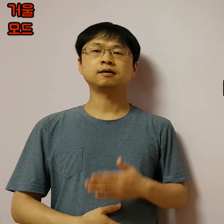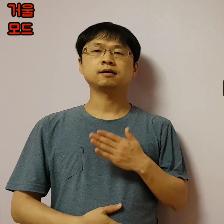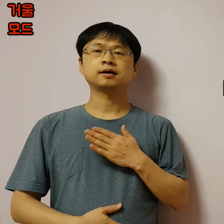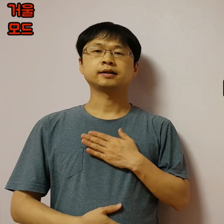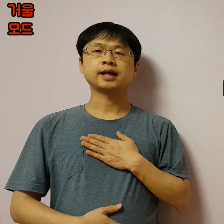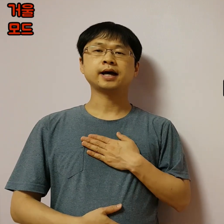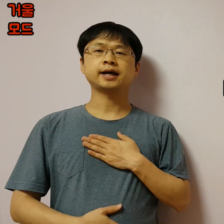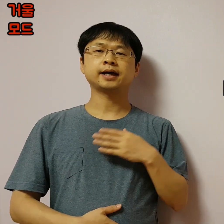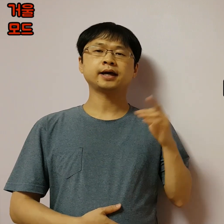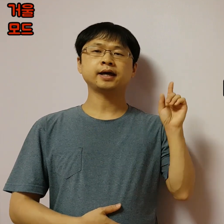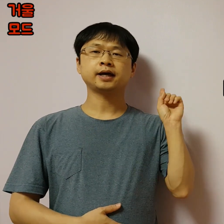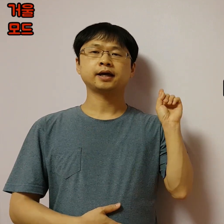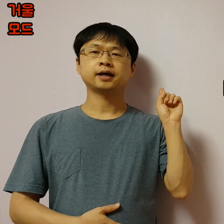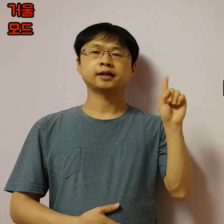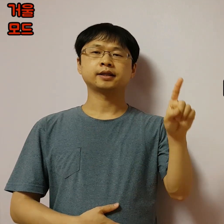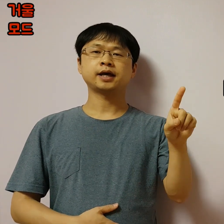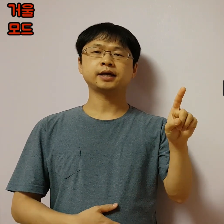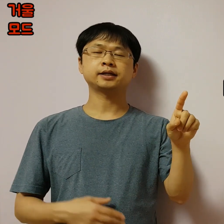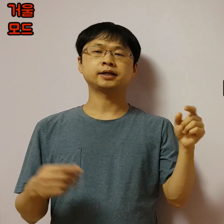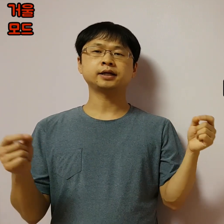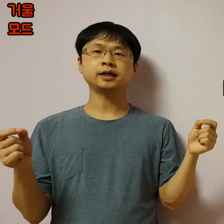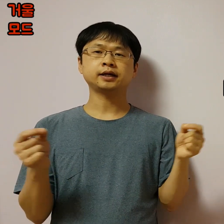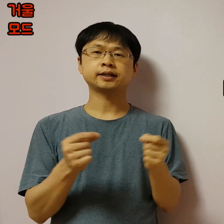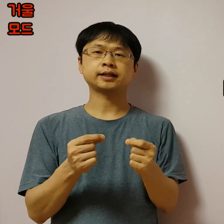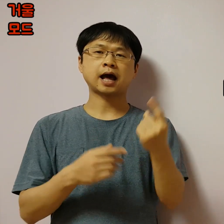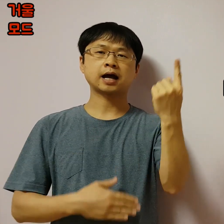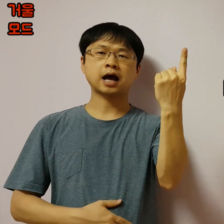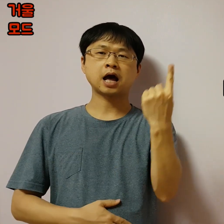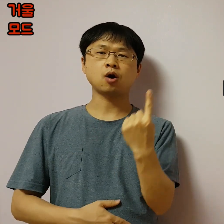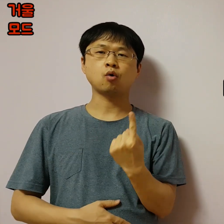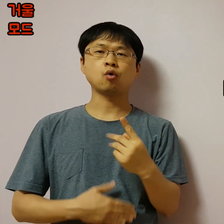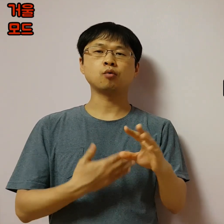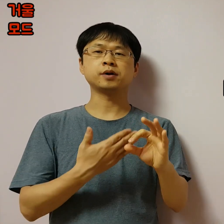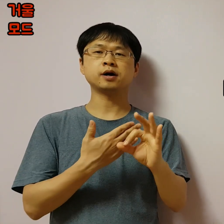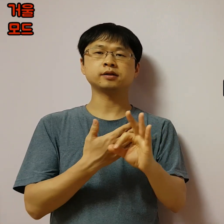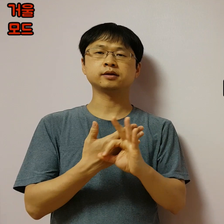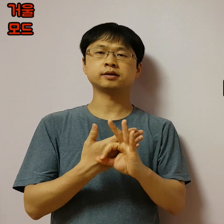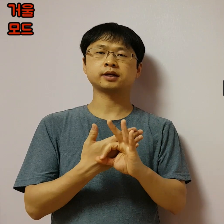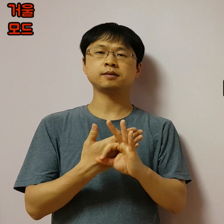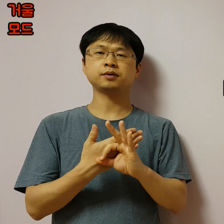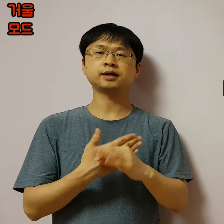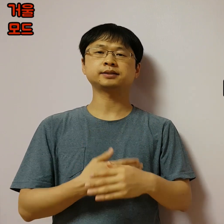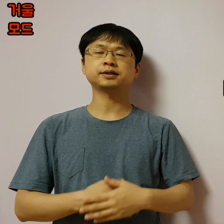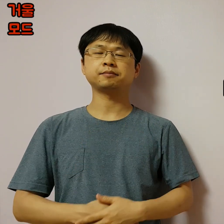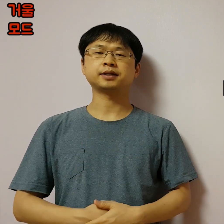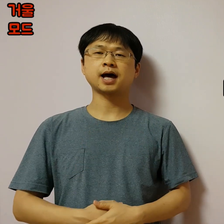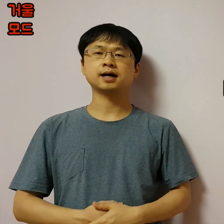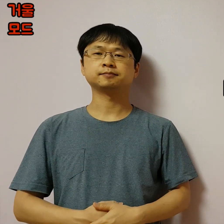그래서 나의 내일이 다가오면 이렇게 표현하시면 됩니다.